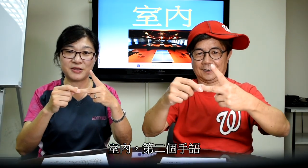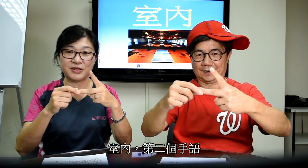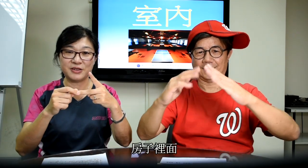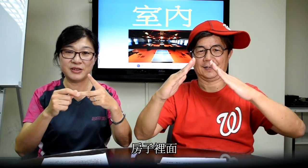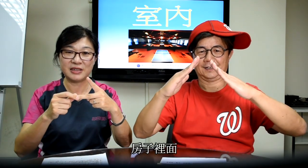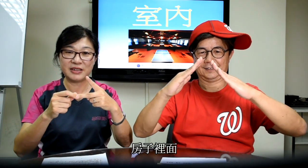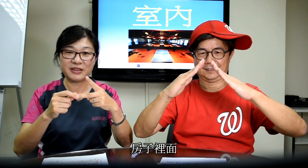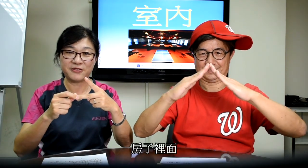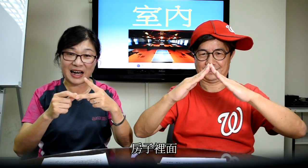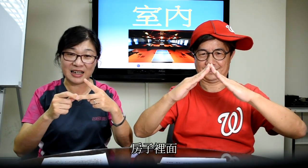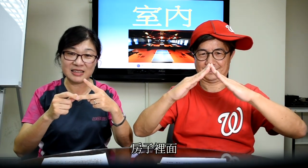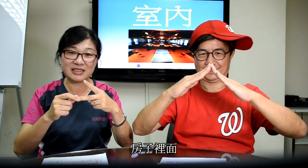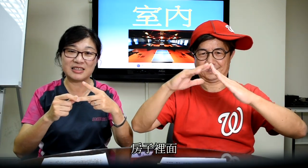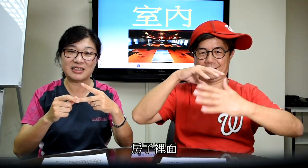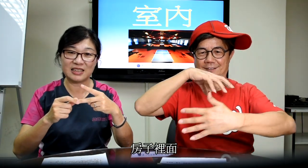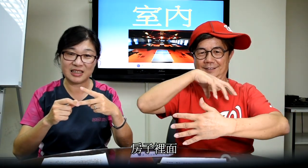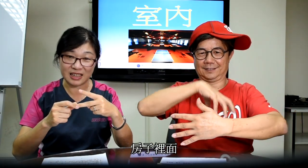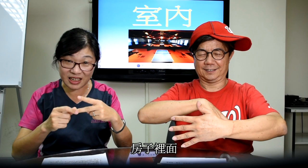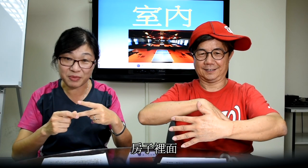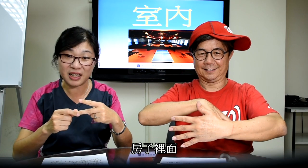语，房子里面，